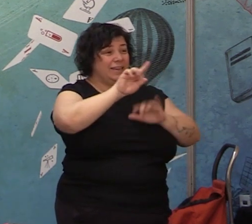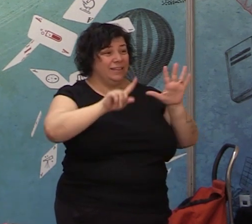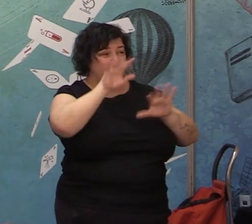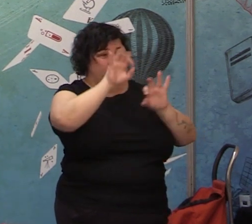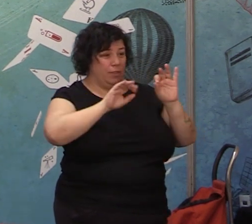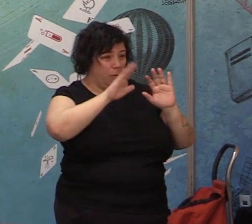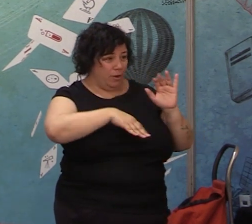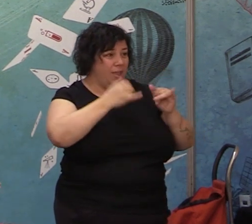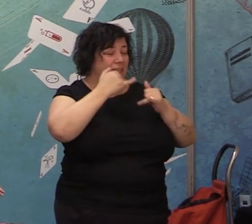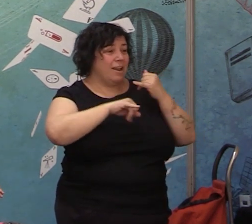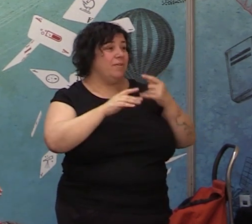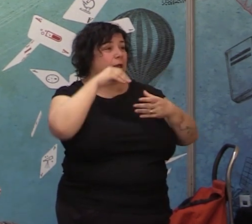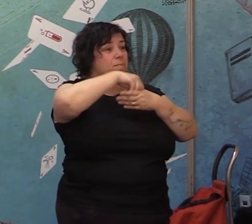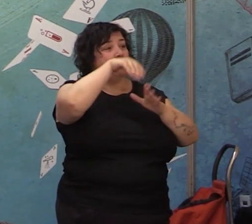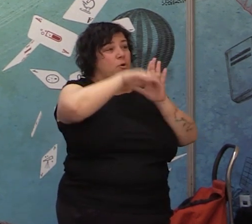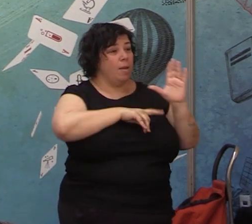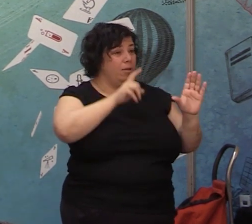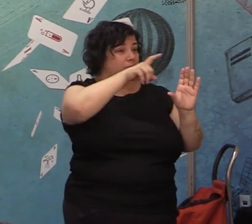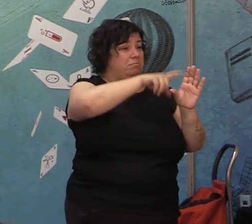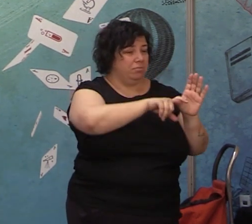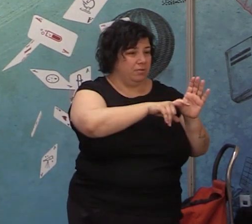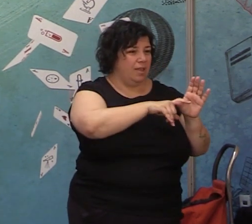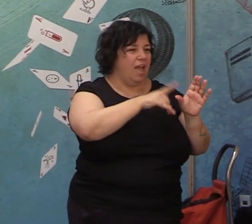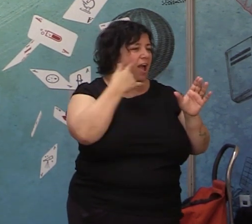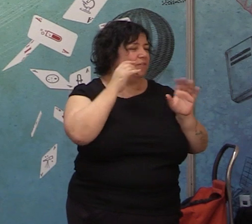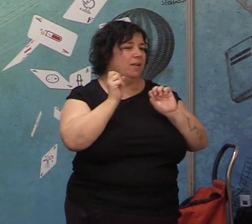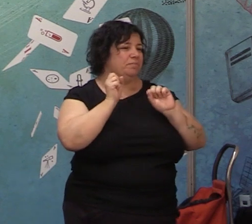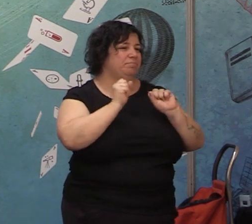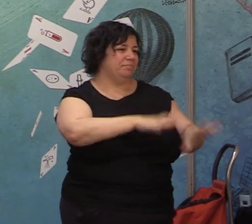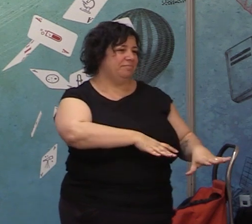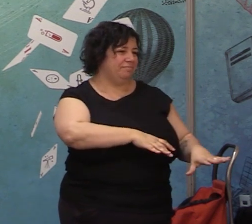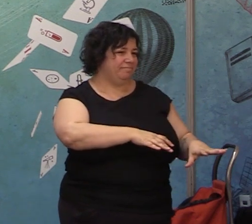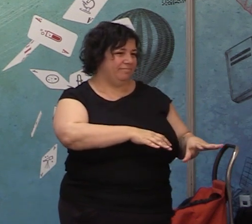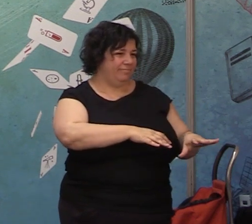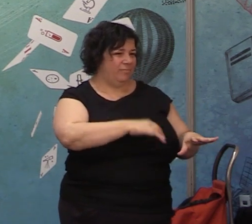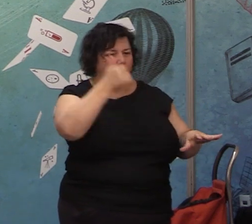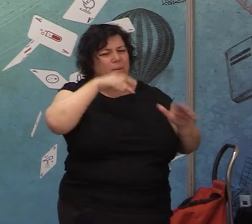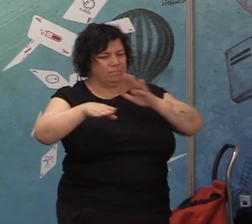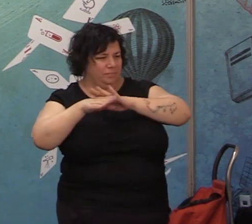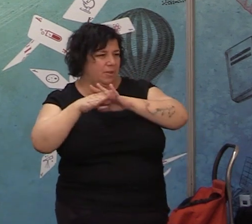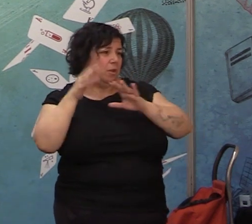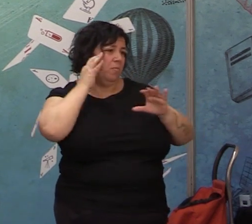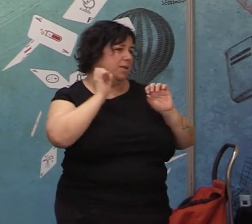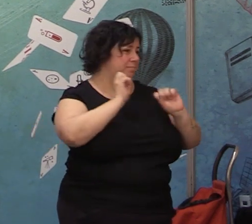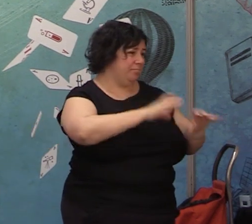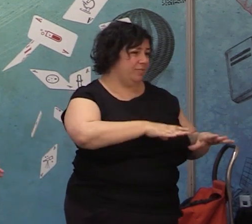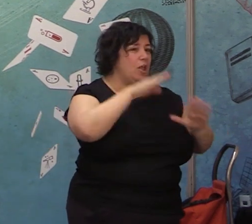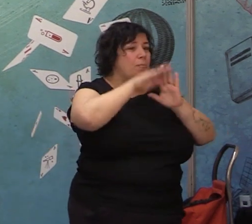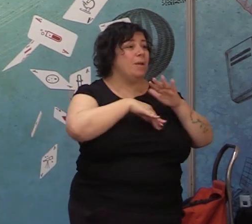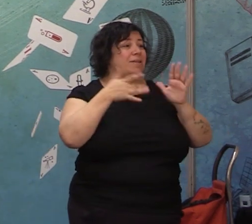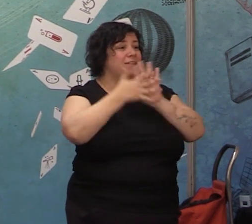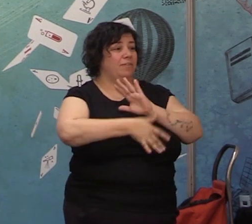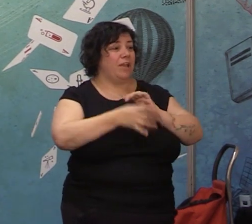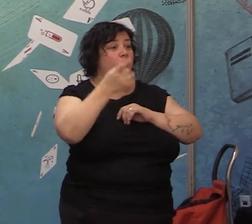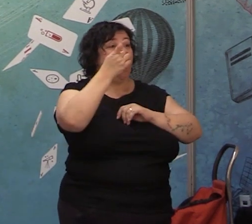y las que al final se meten en el programa lo abandonan prematuramente antes que los hombres. Este programa consiste en ir